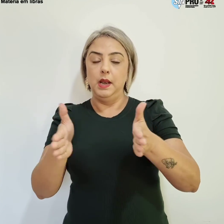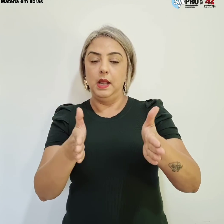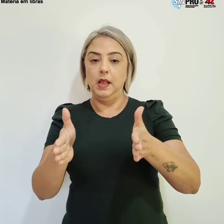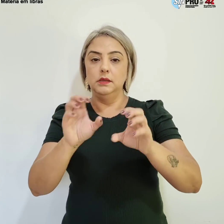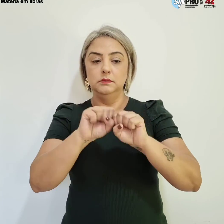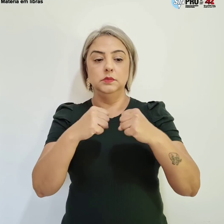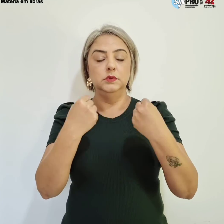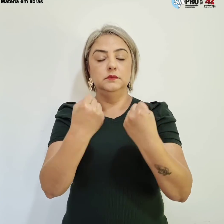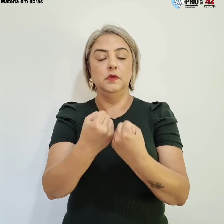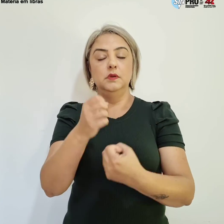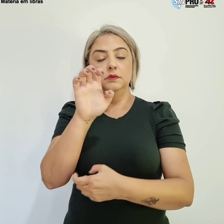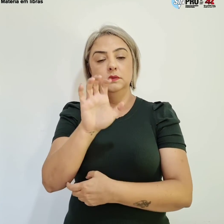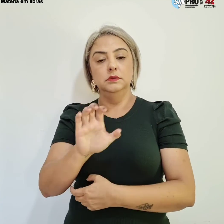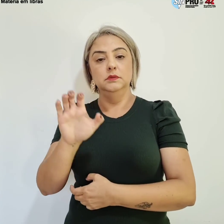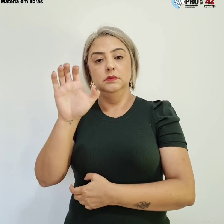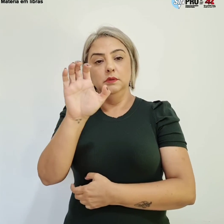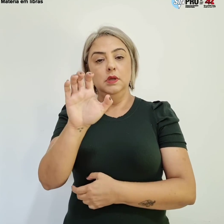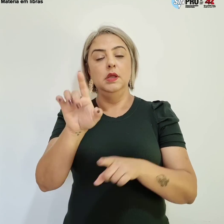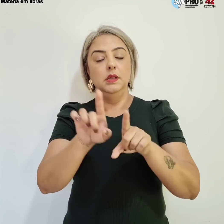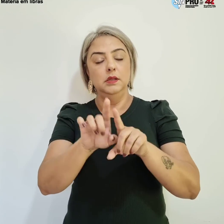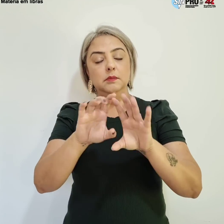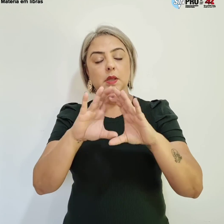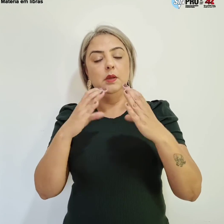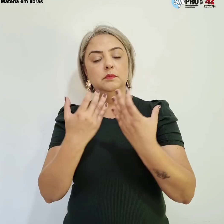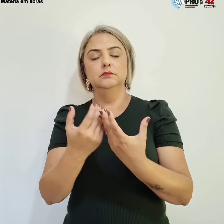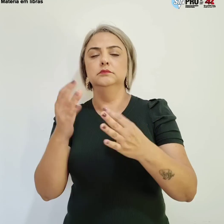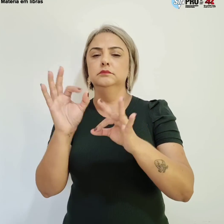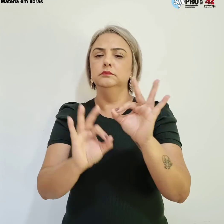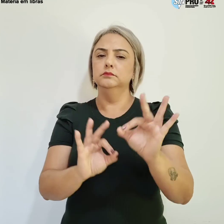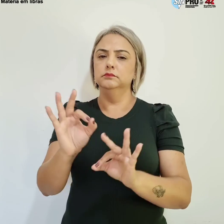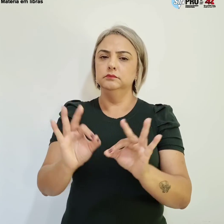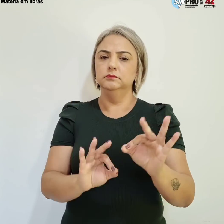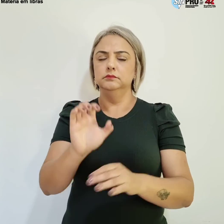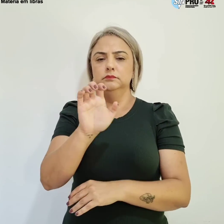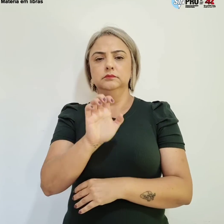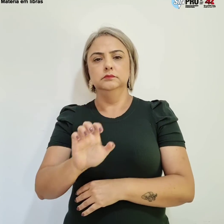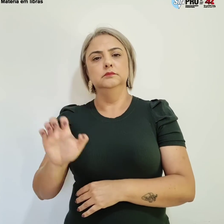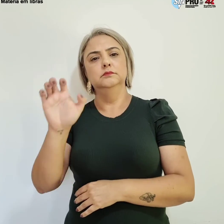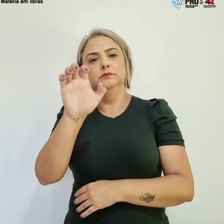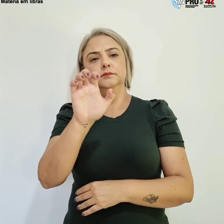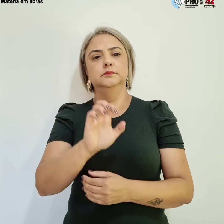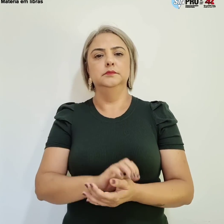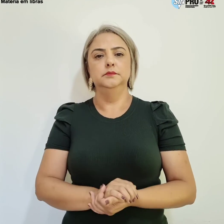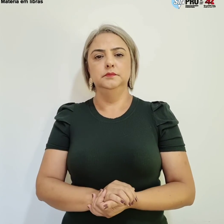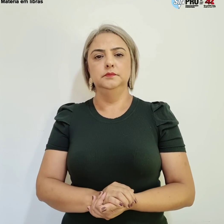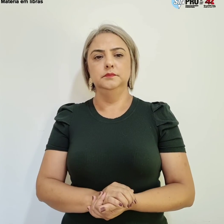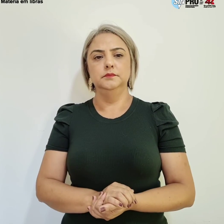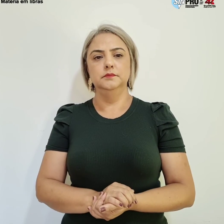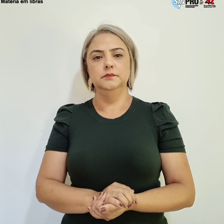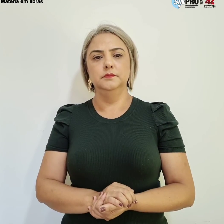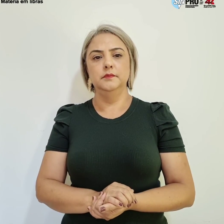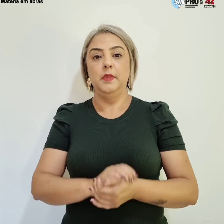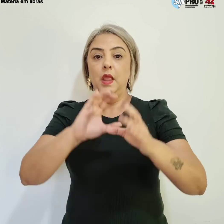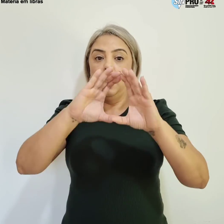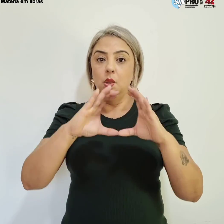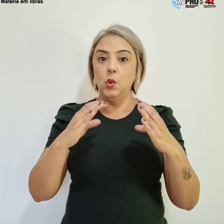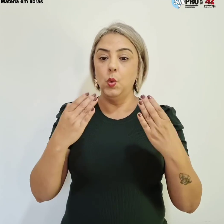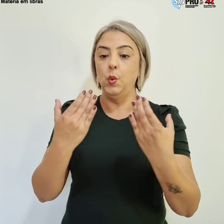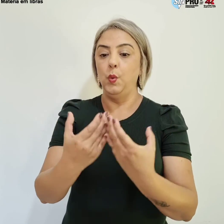fóruns estaduais e comissões organizadoras estaduais. As conferências